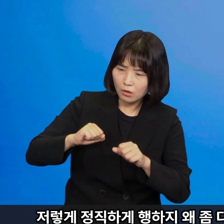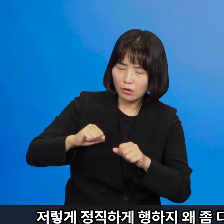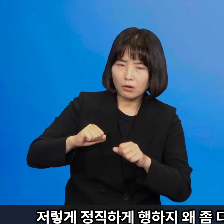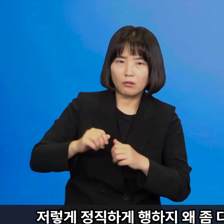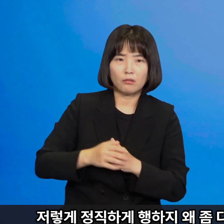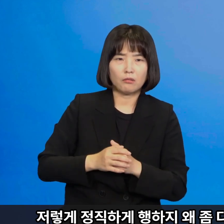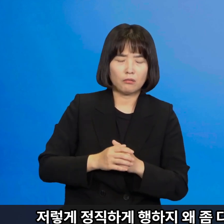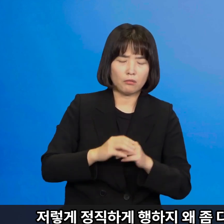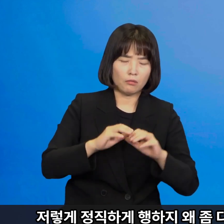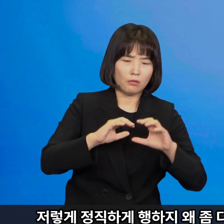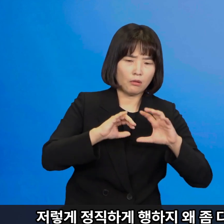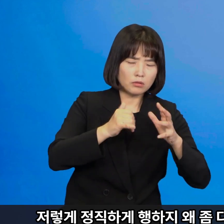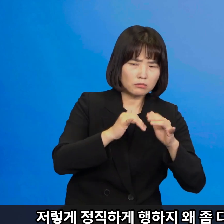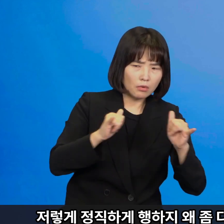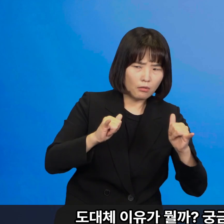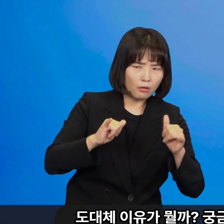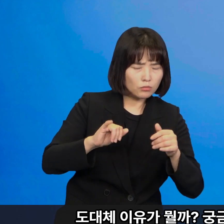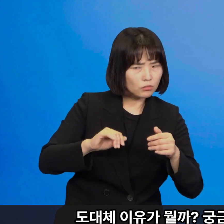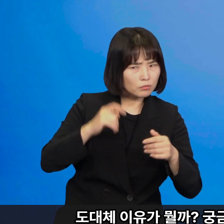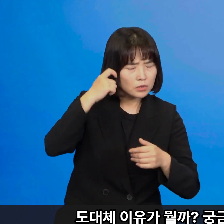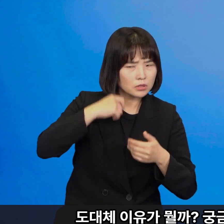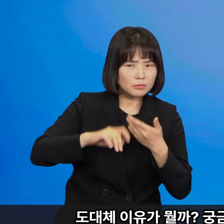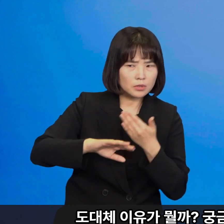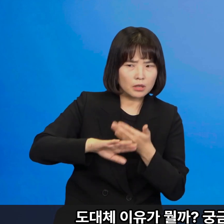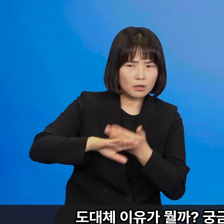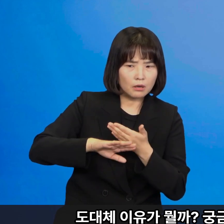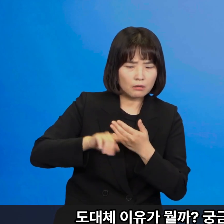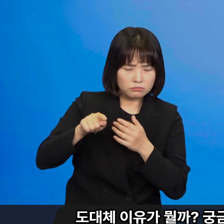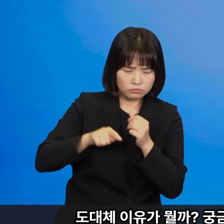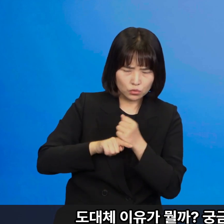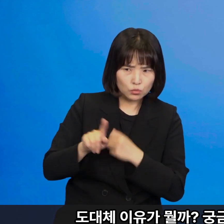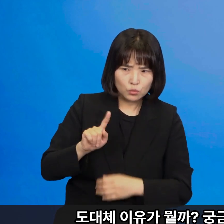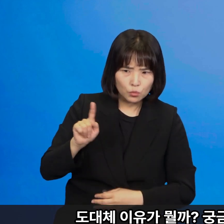세상 사람들과 다르게 행하지? 도대체 이유가 뭘까?